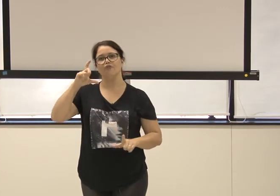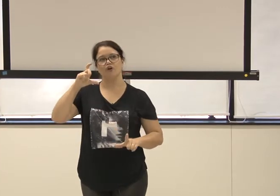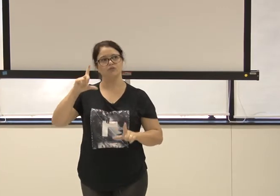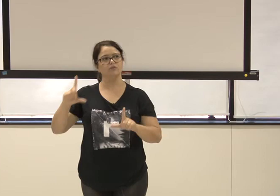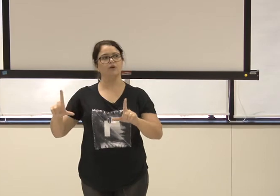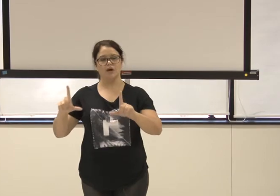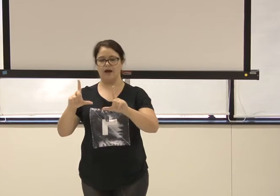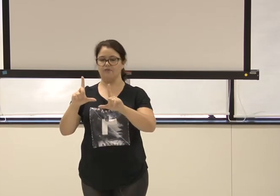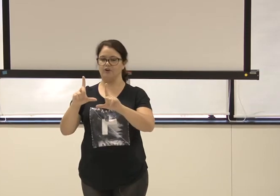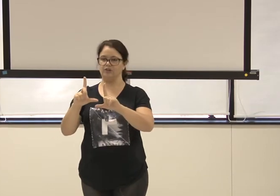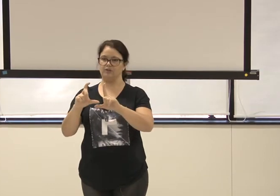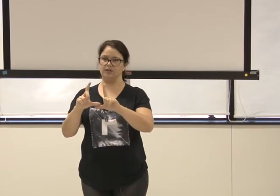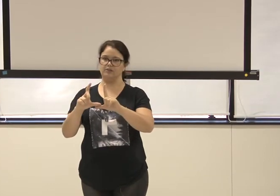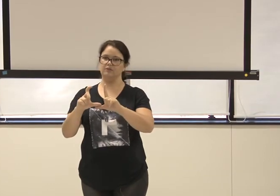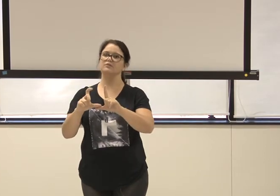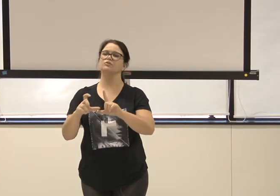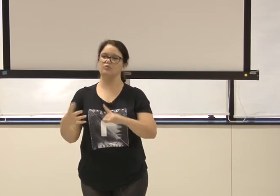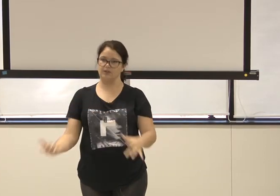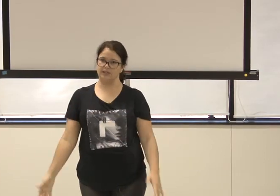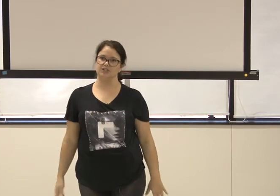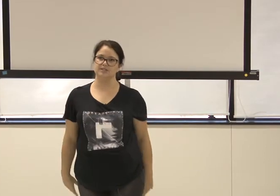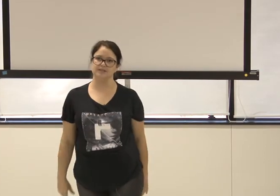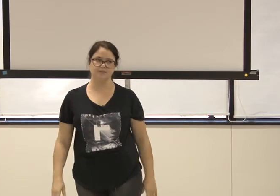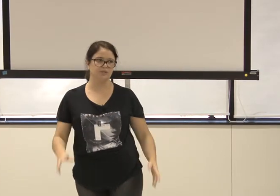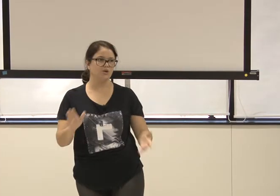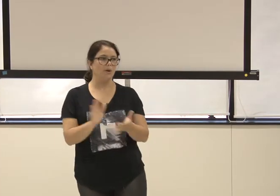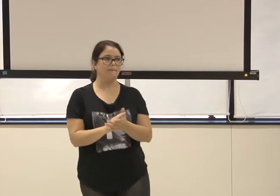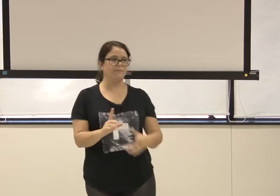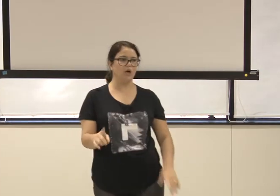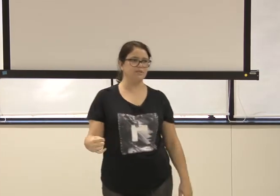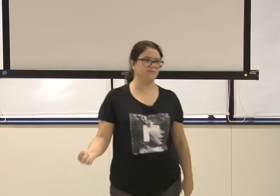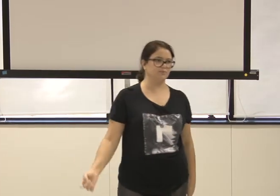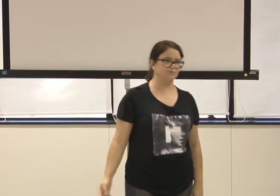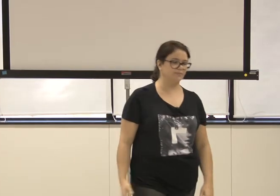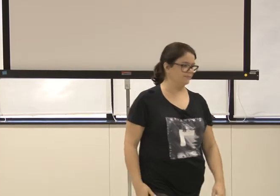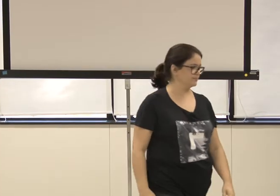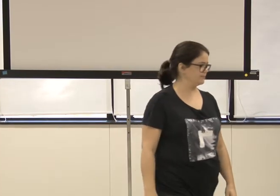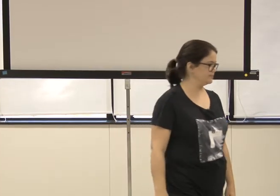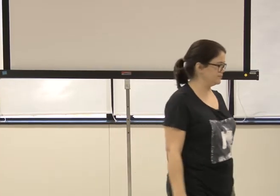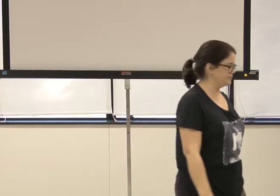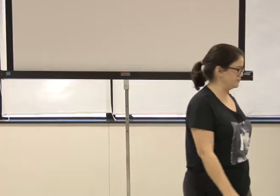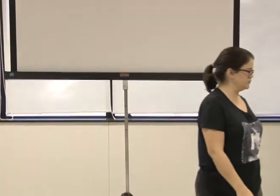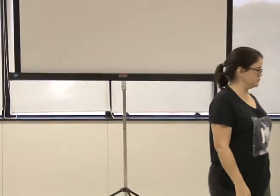foto. É a foto dentro do quadradinho, exatamente. Próximo.